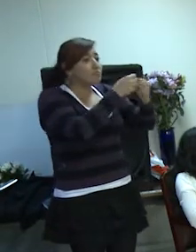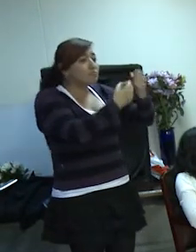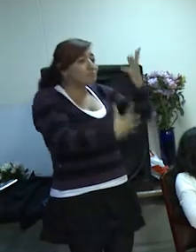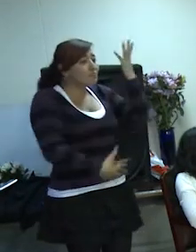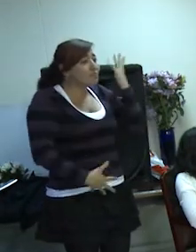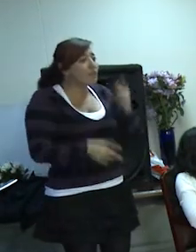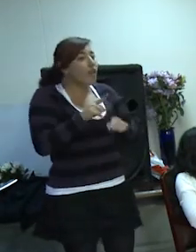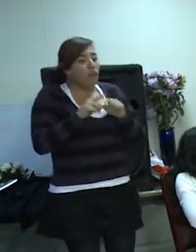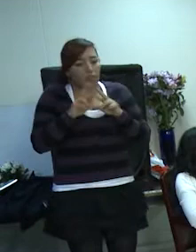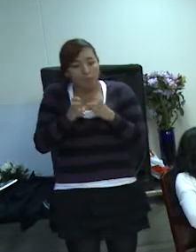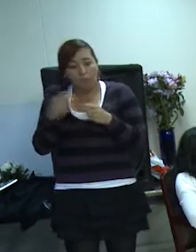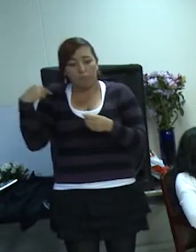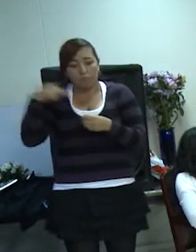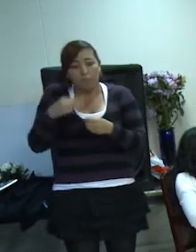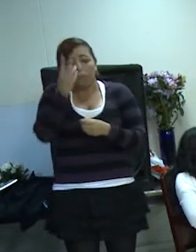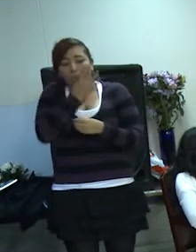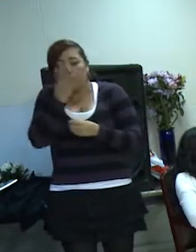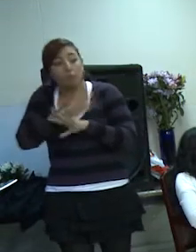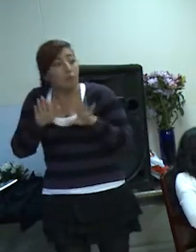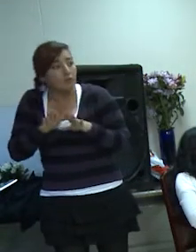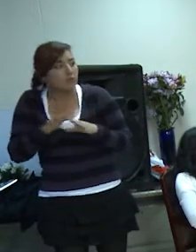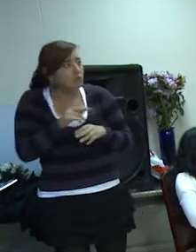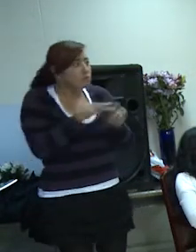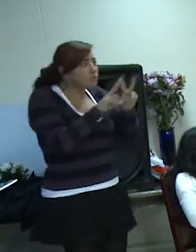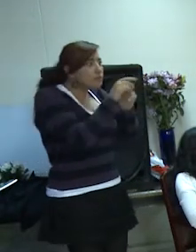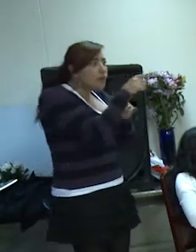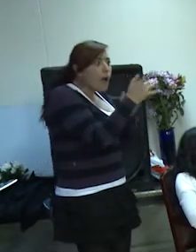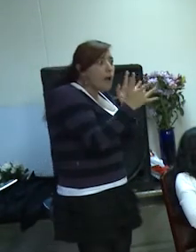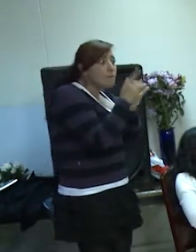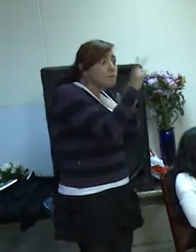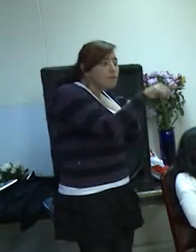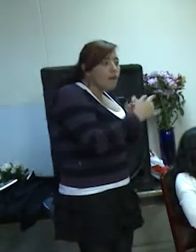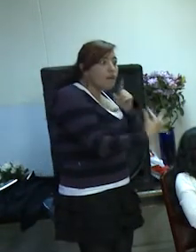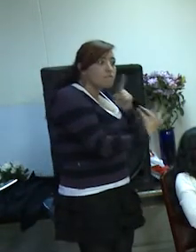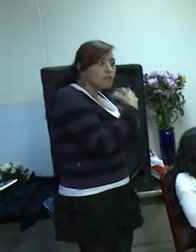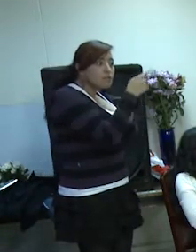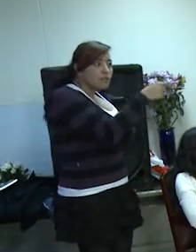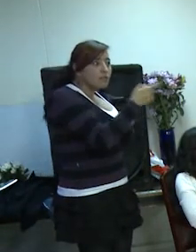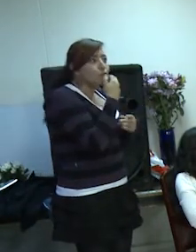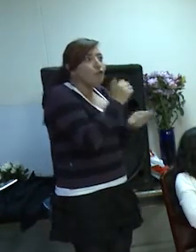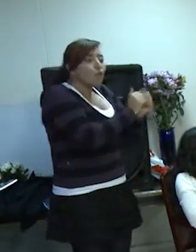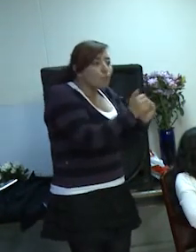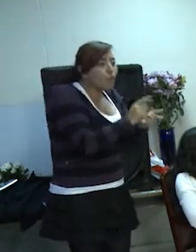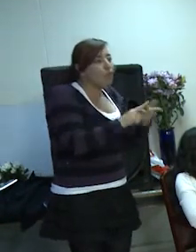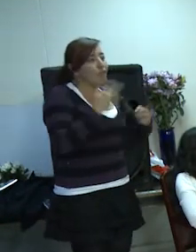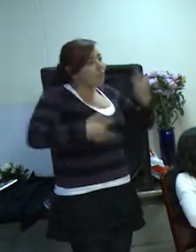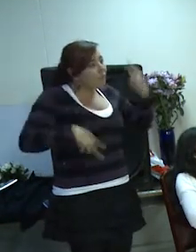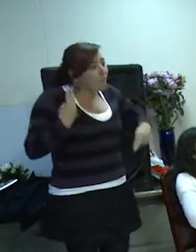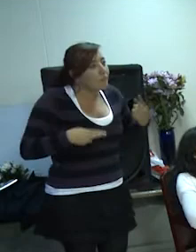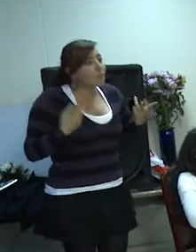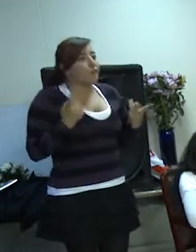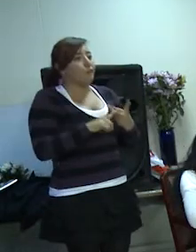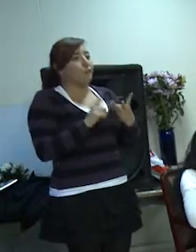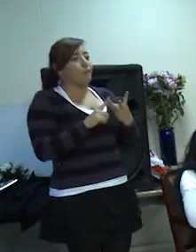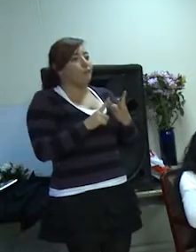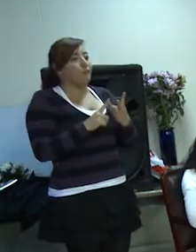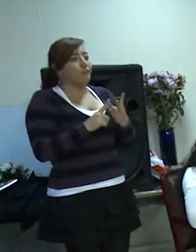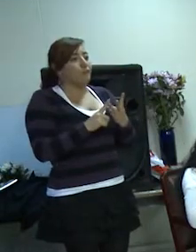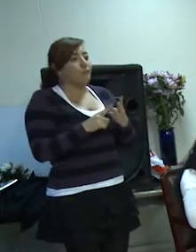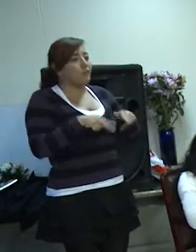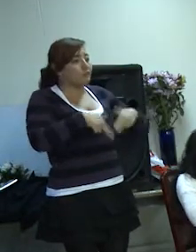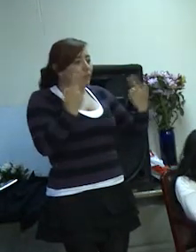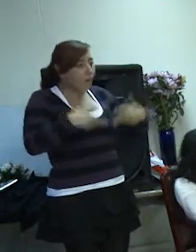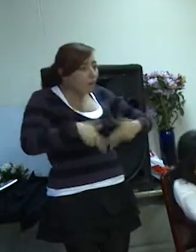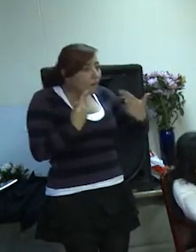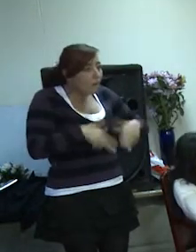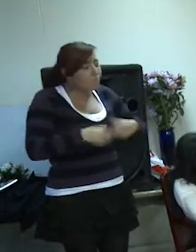temas que dentro de la estructura de las ciencias sociales terminan siendo periféricos: el deporte, la recreación, los estudios de género,